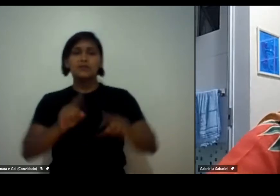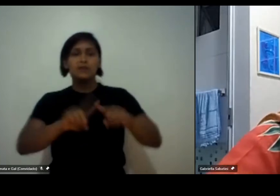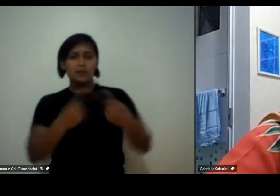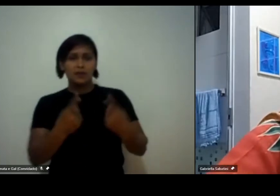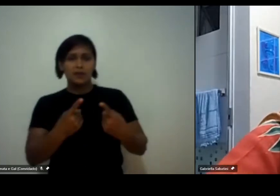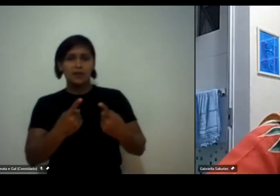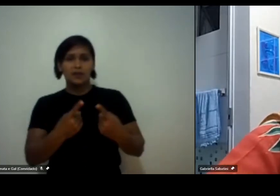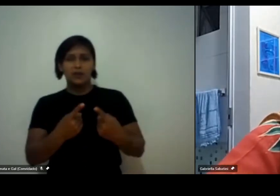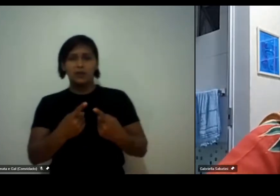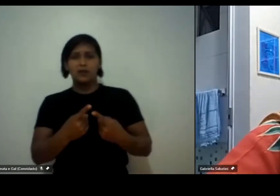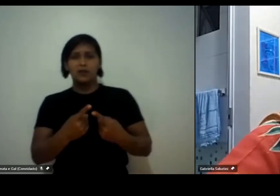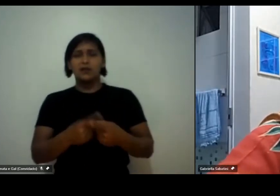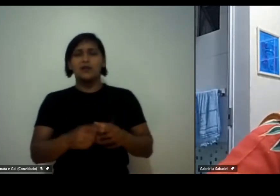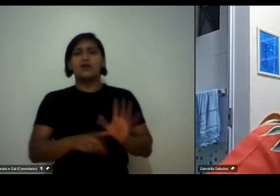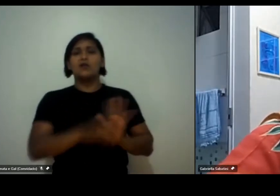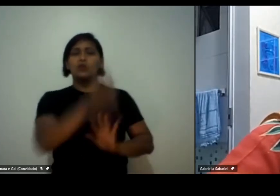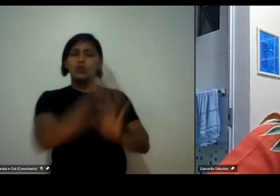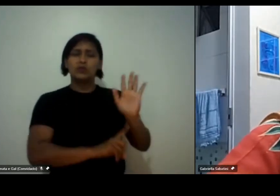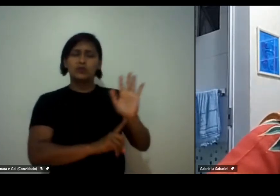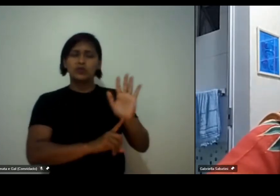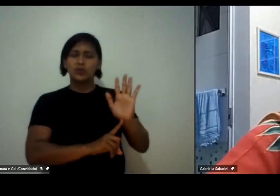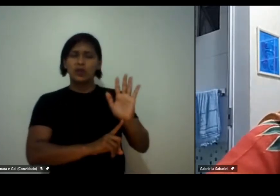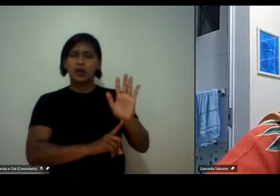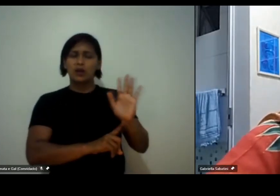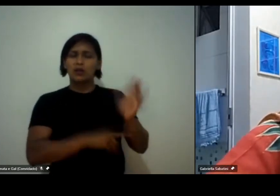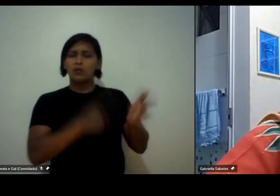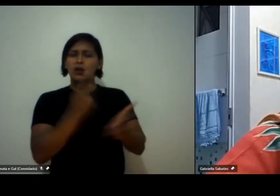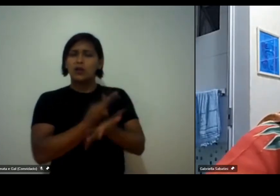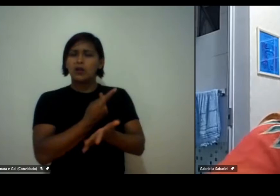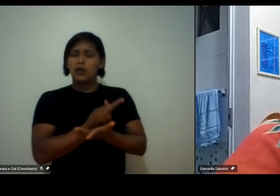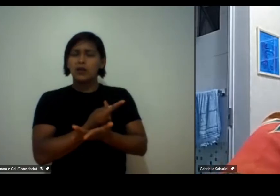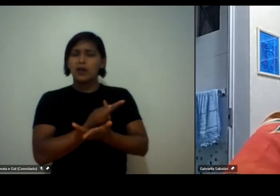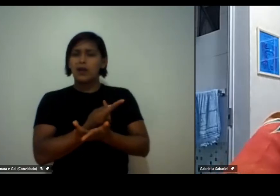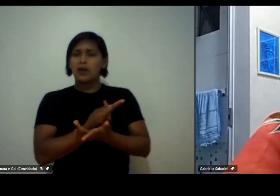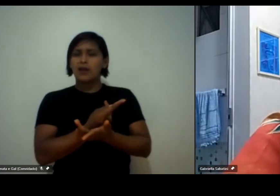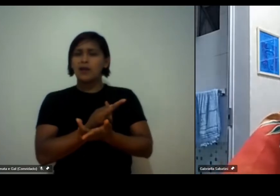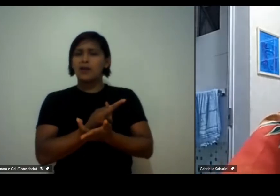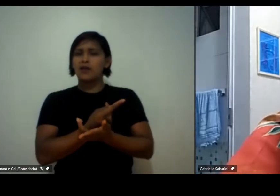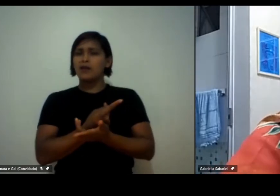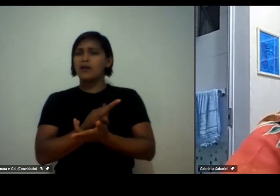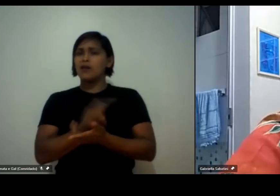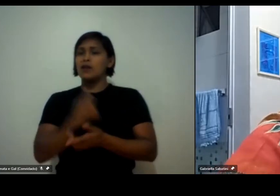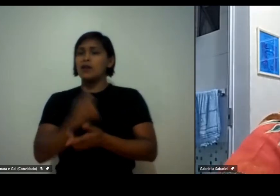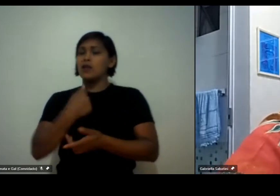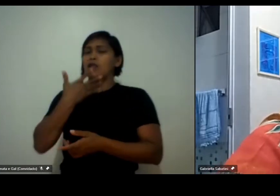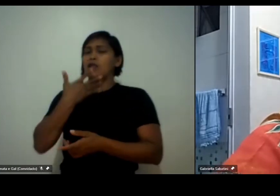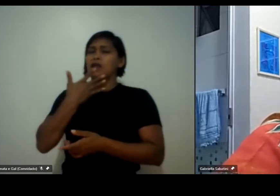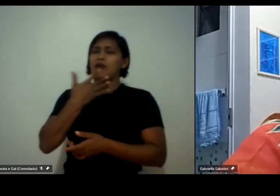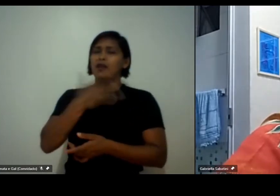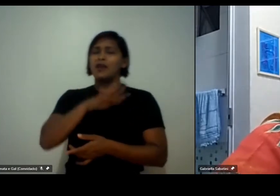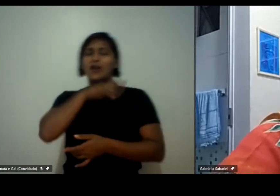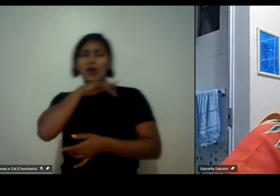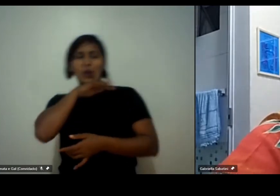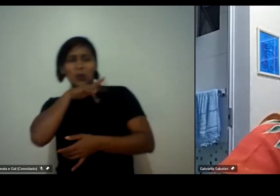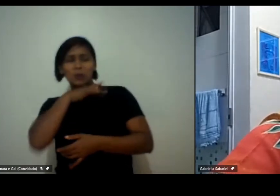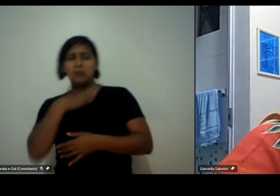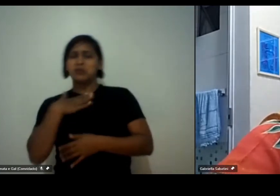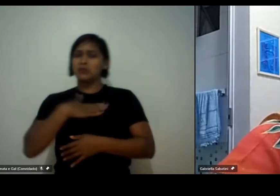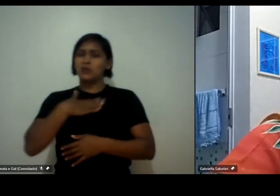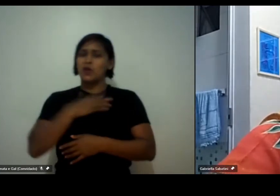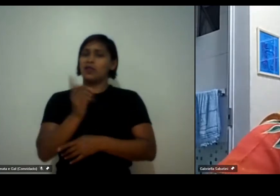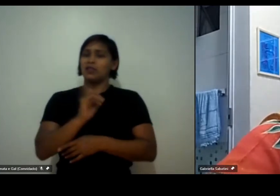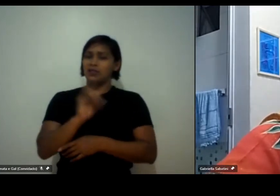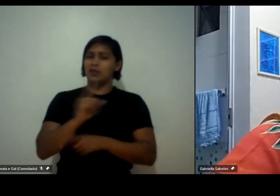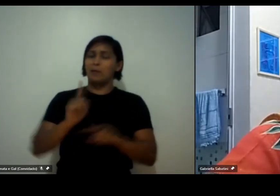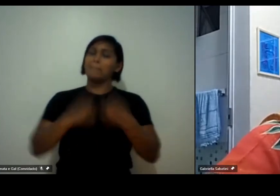Então, buscar um direito pelo gesto faz parte, não do meu mau gosto, que talvez já lhes pareça óbvio, mas